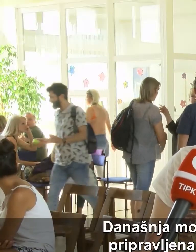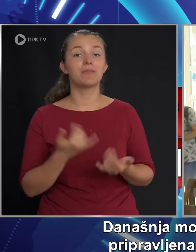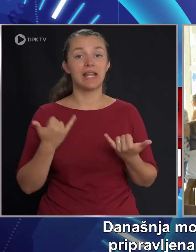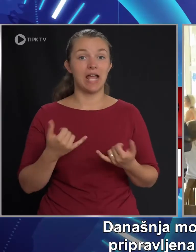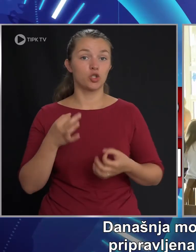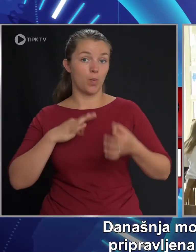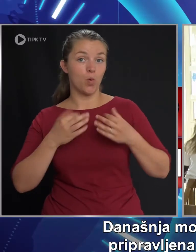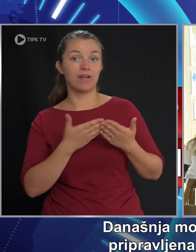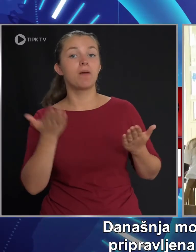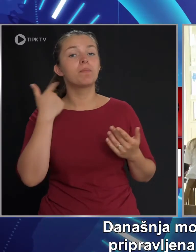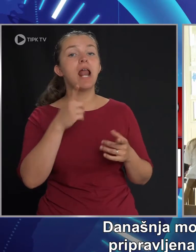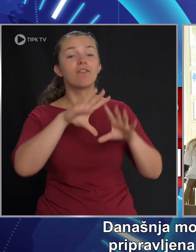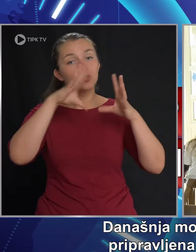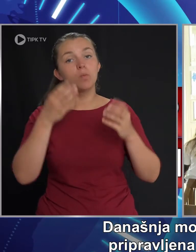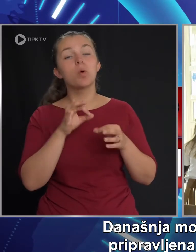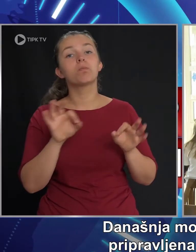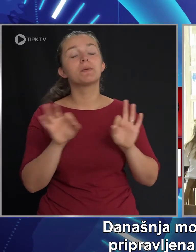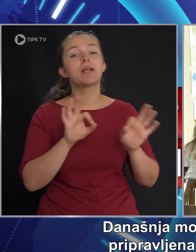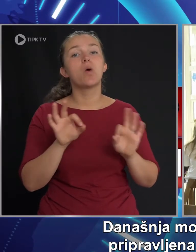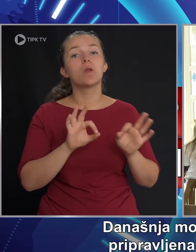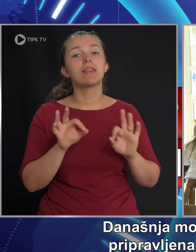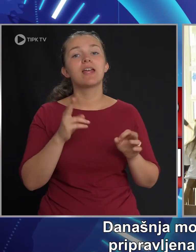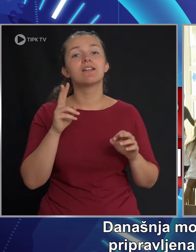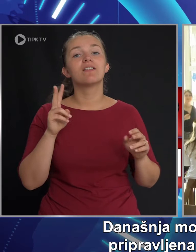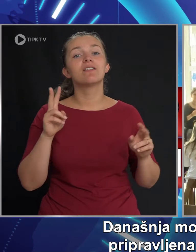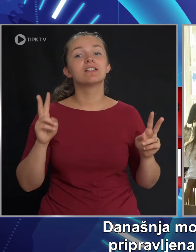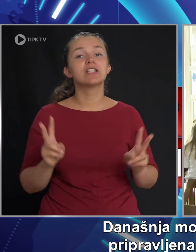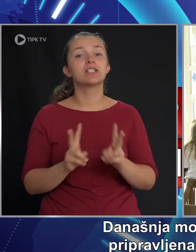Današnja modna revija je bila v sklopu pripravljena v,